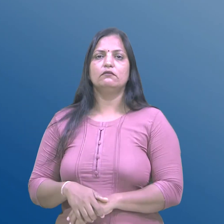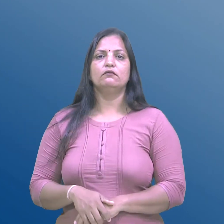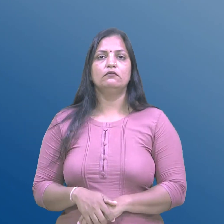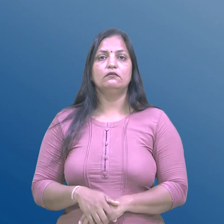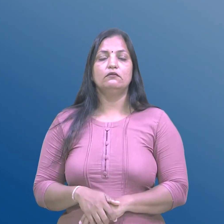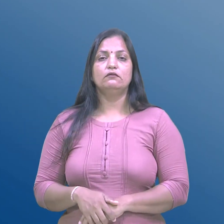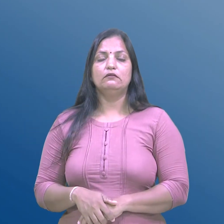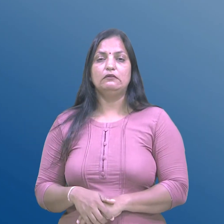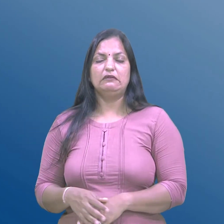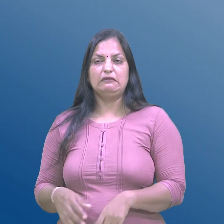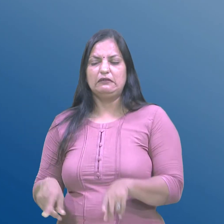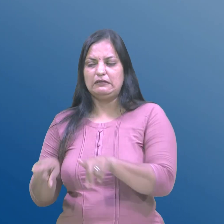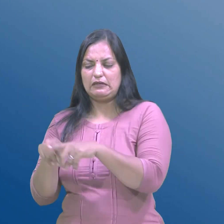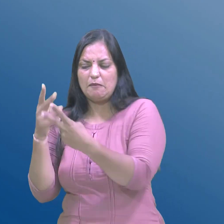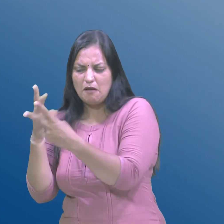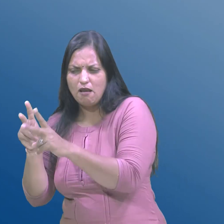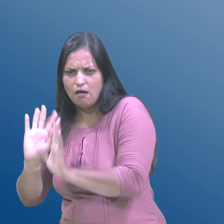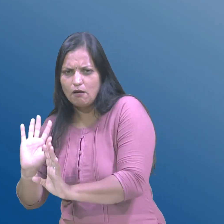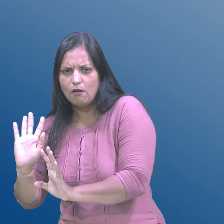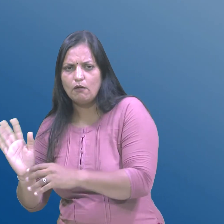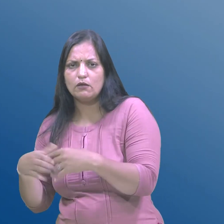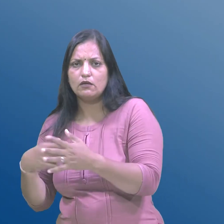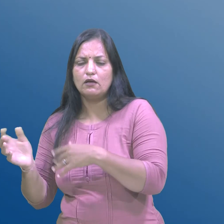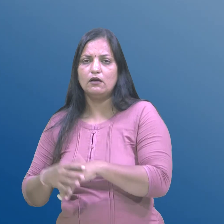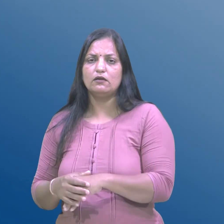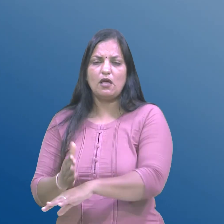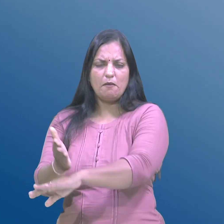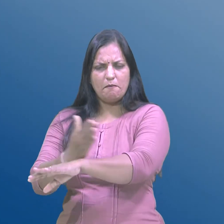અપેક્ષિત સ્વરૂપે હોય અને પૂર્વકથિત સહયોગ વ્યવસ્થામાં